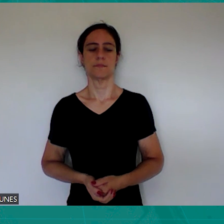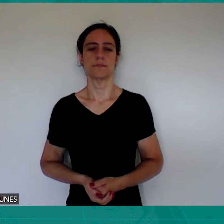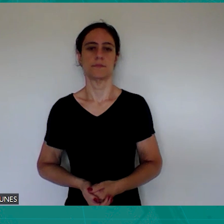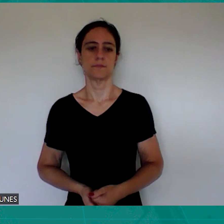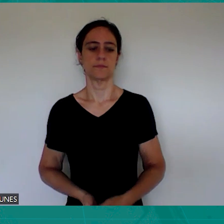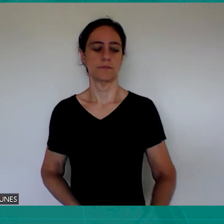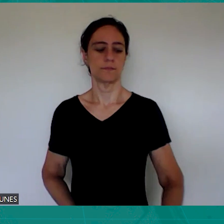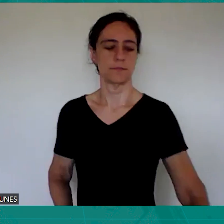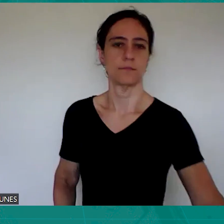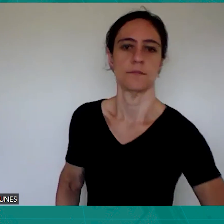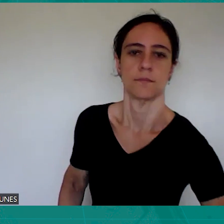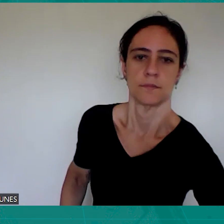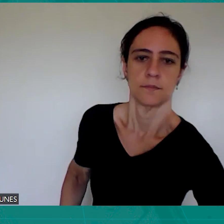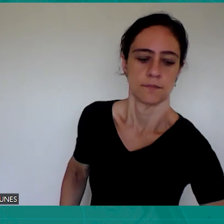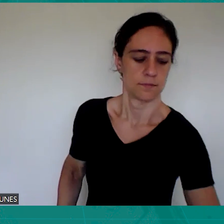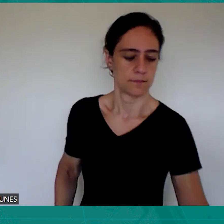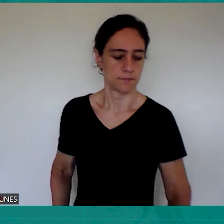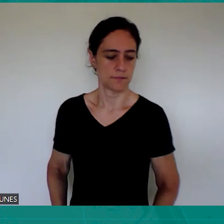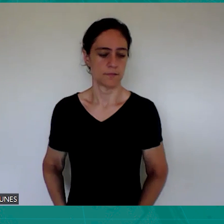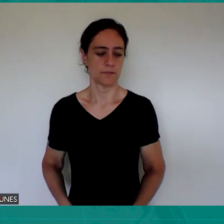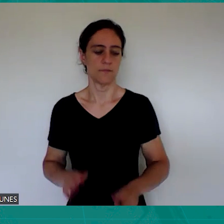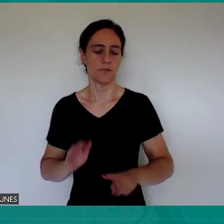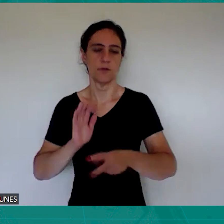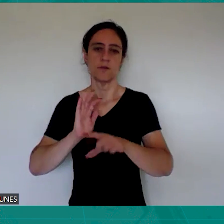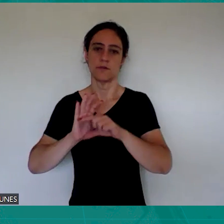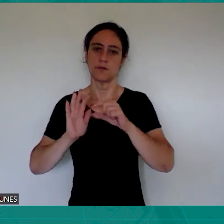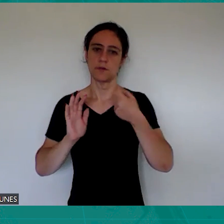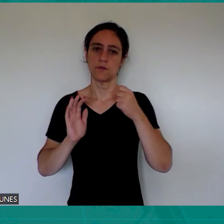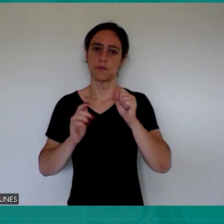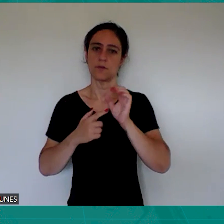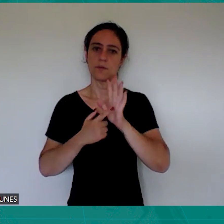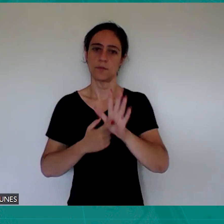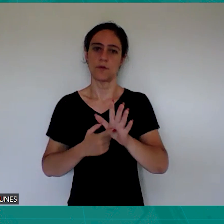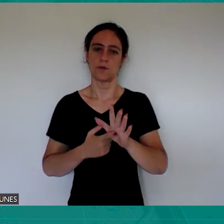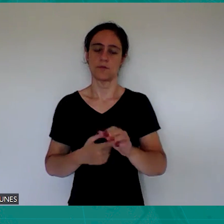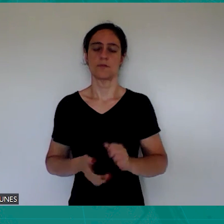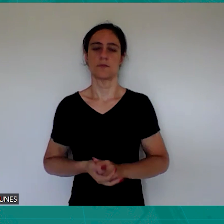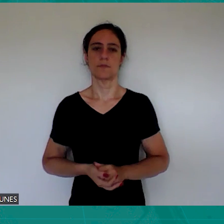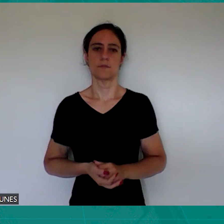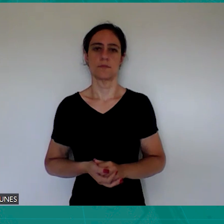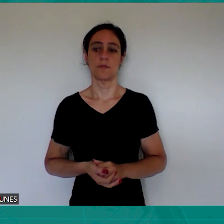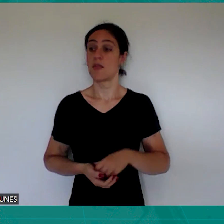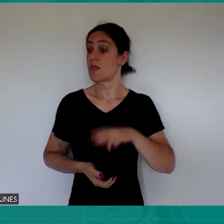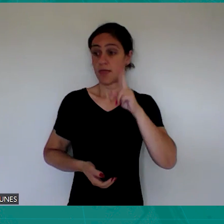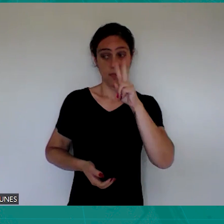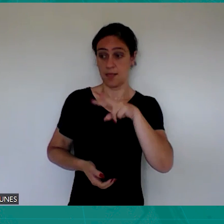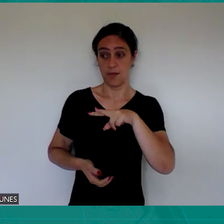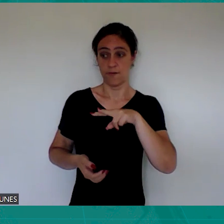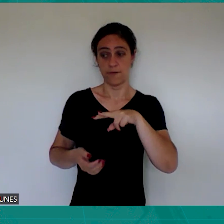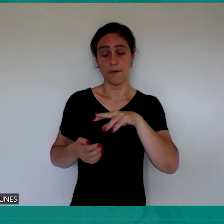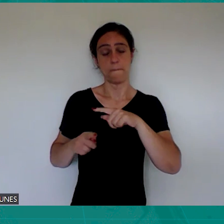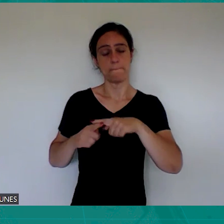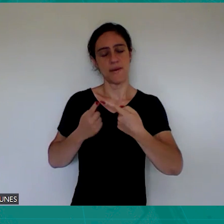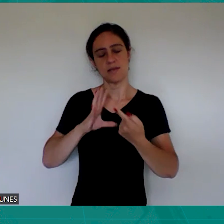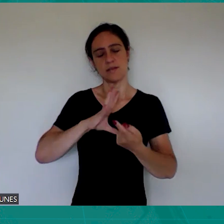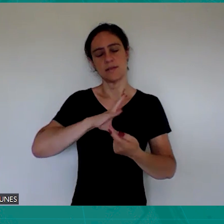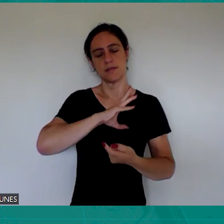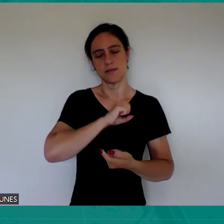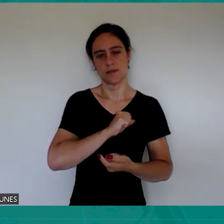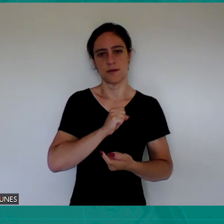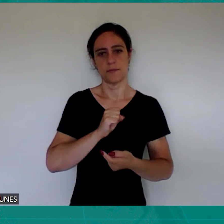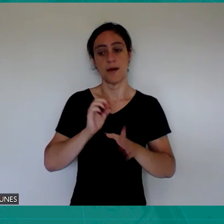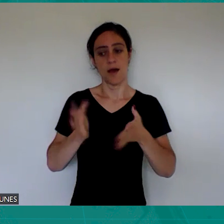versículo 8 diz assim: a quem não havendo visto, há mais, no qual não vendo agora, mas